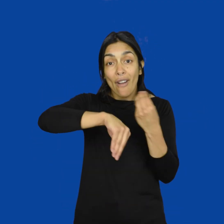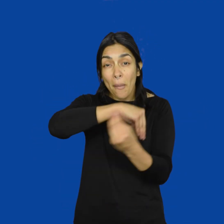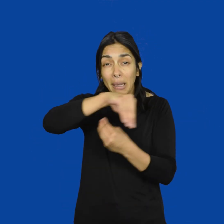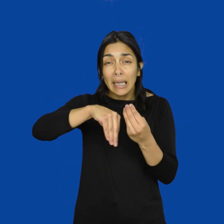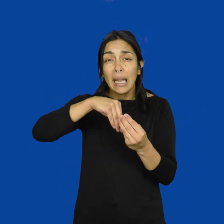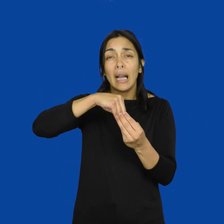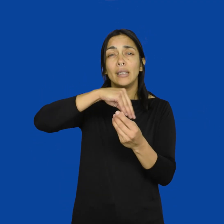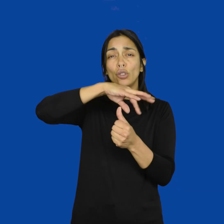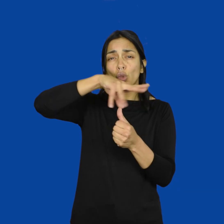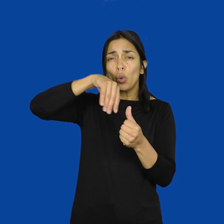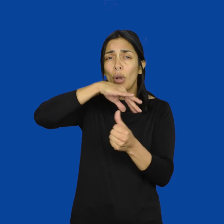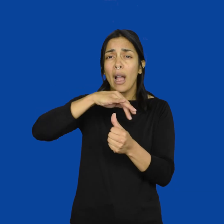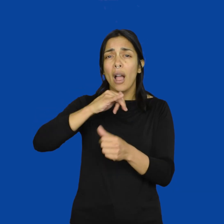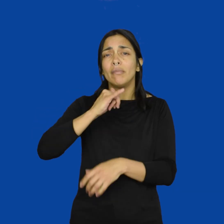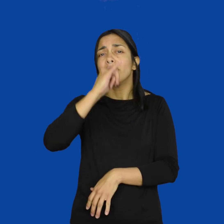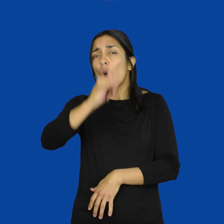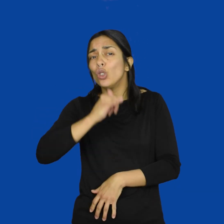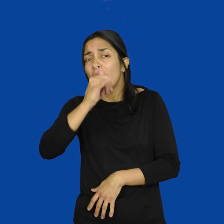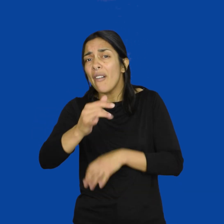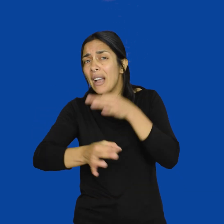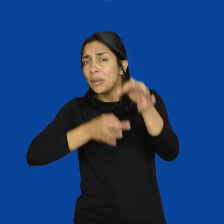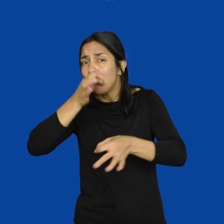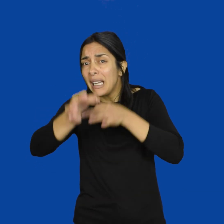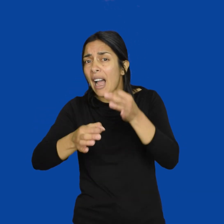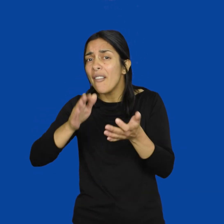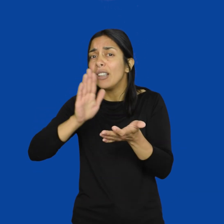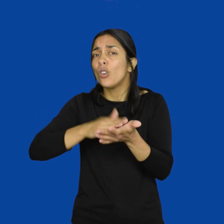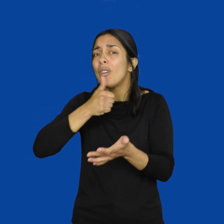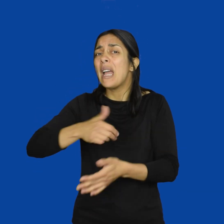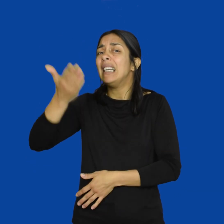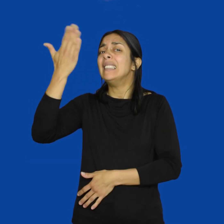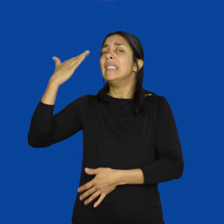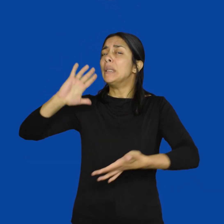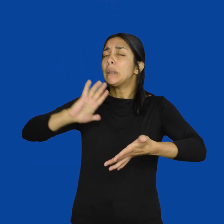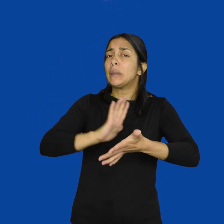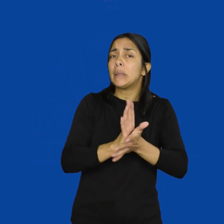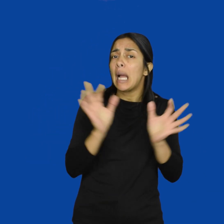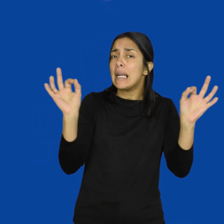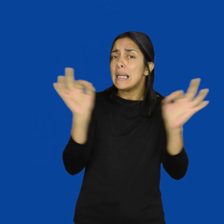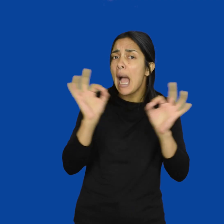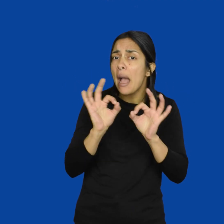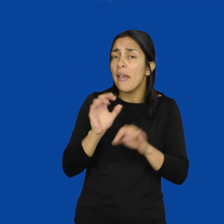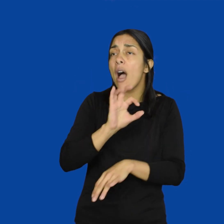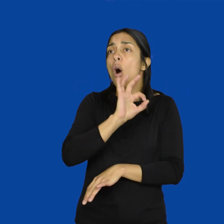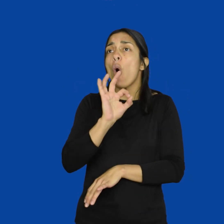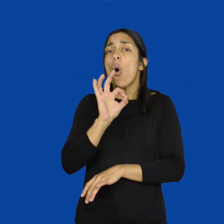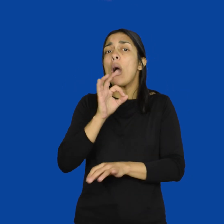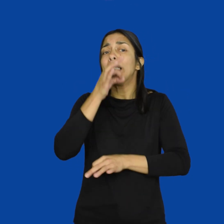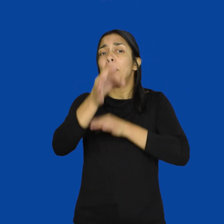La familia no profundizaban en el pasado, mucho menos explicaban el porqué de la reacción ante la simple mención de una